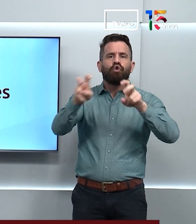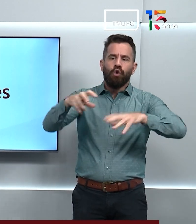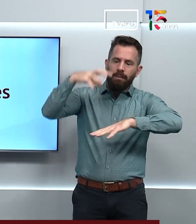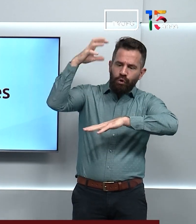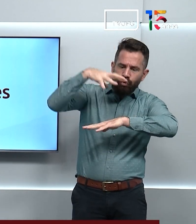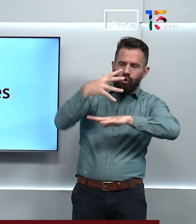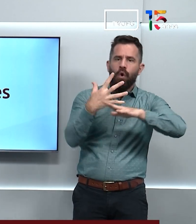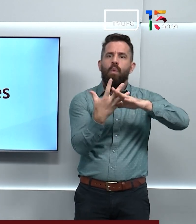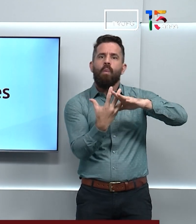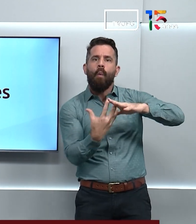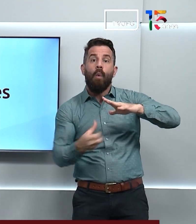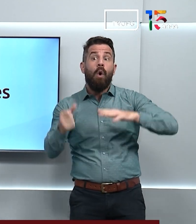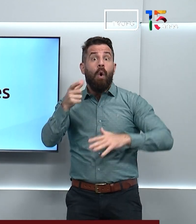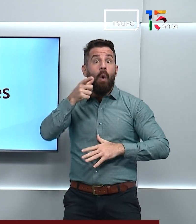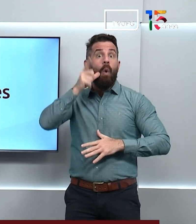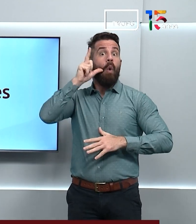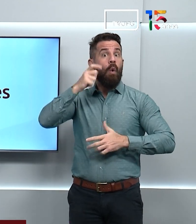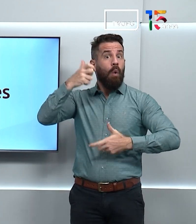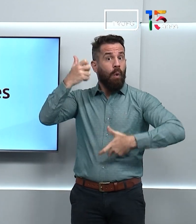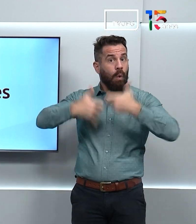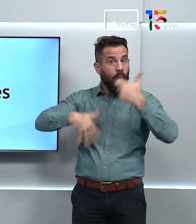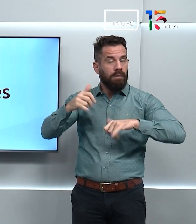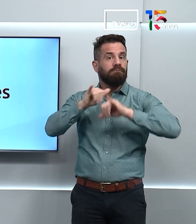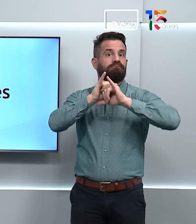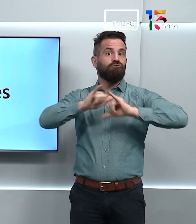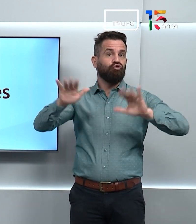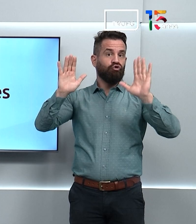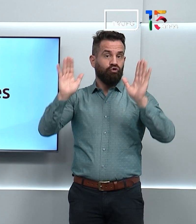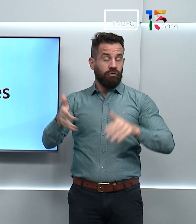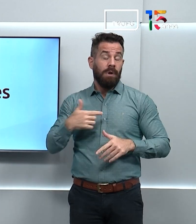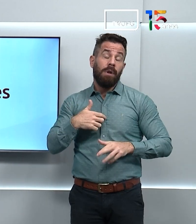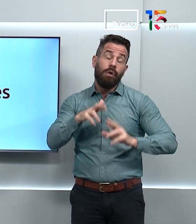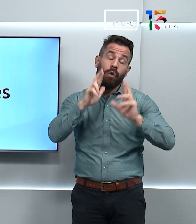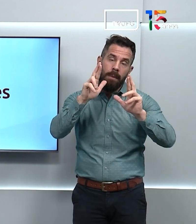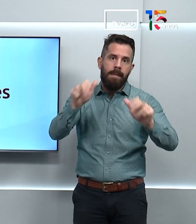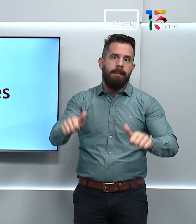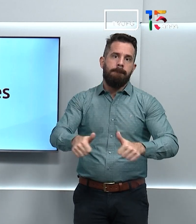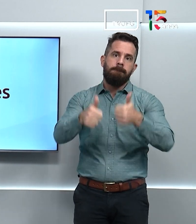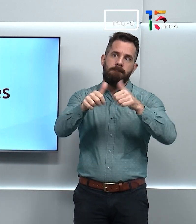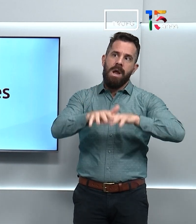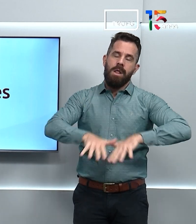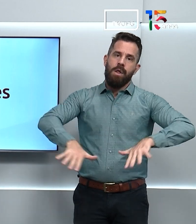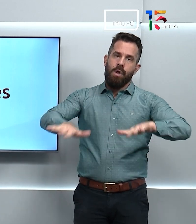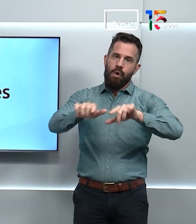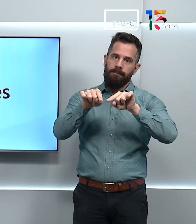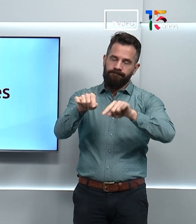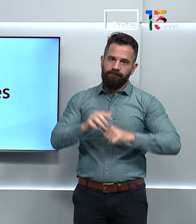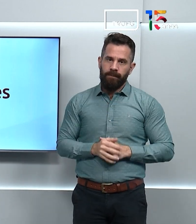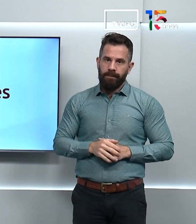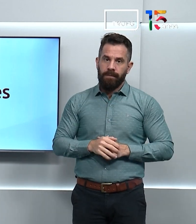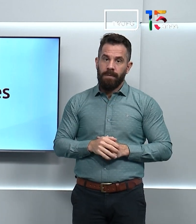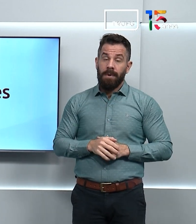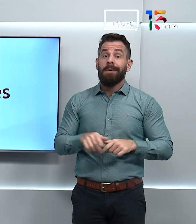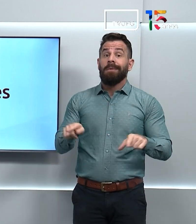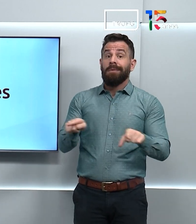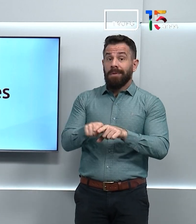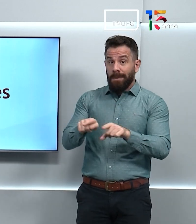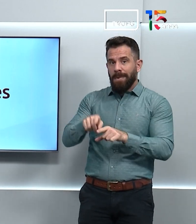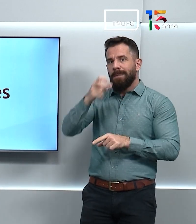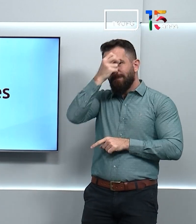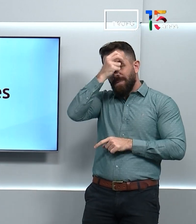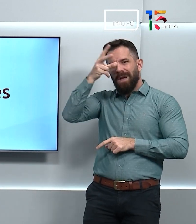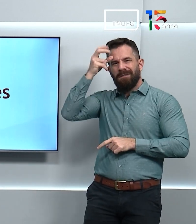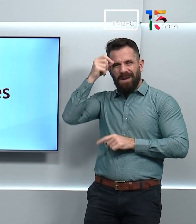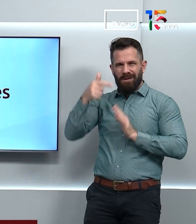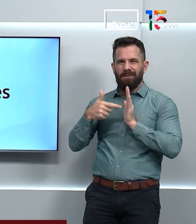feito ontem e a gente espera que a situação melhore nos próximos dias, né? E um outro assunto feito também pela Prefeitura